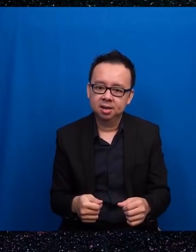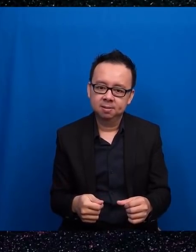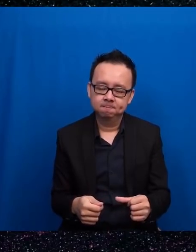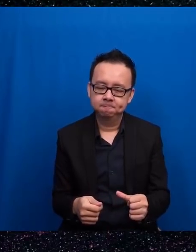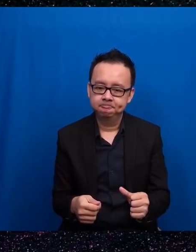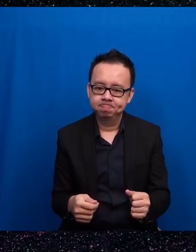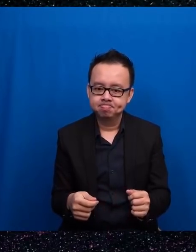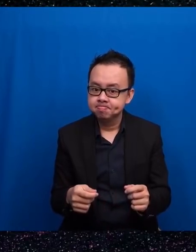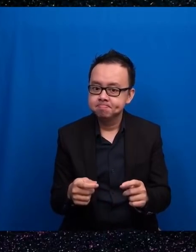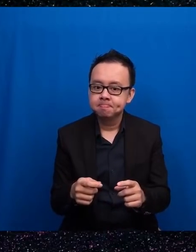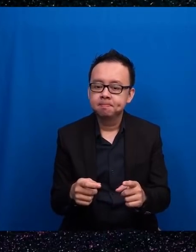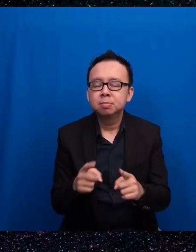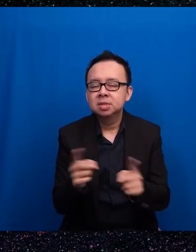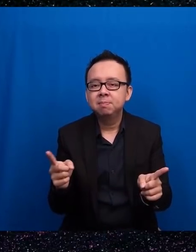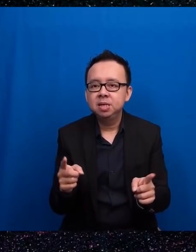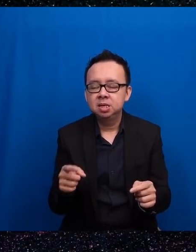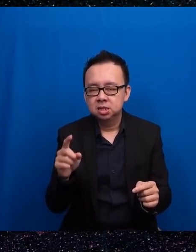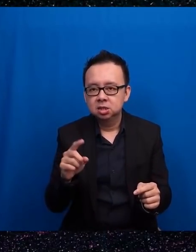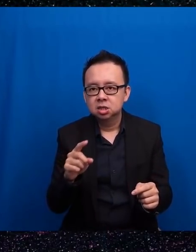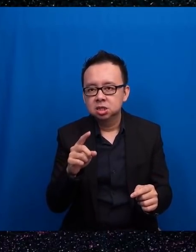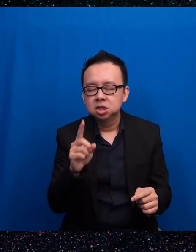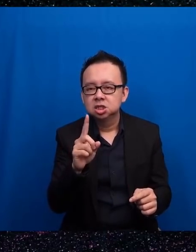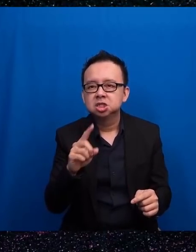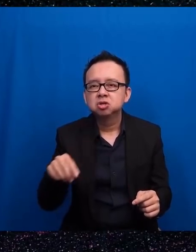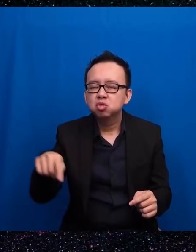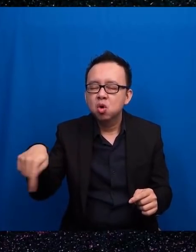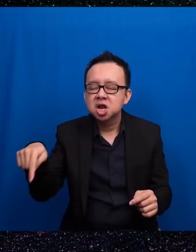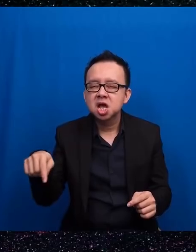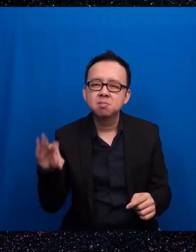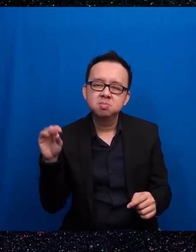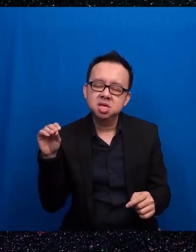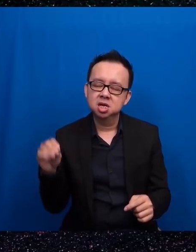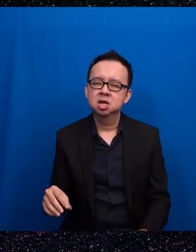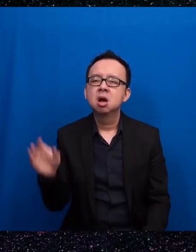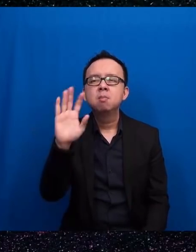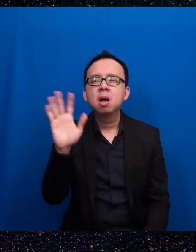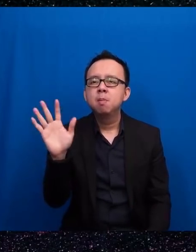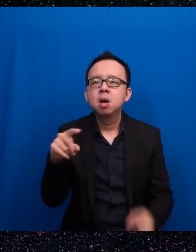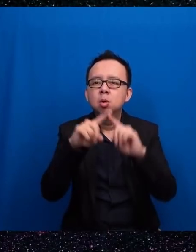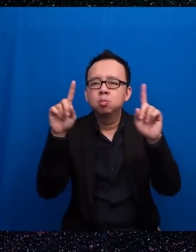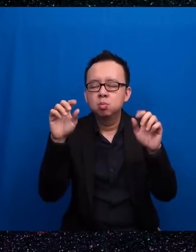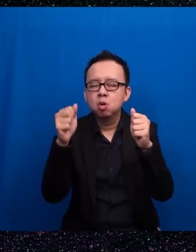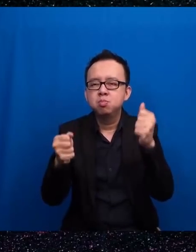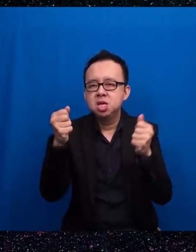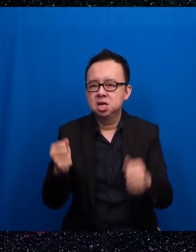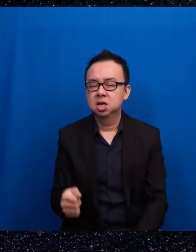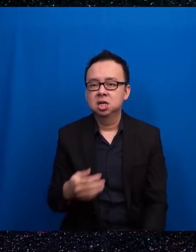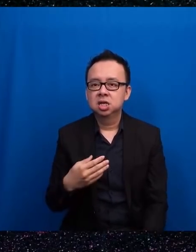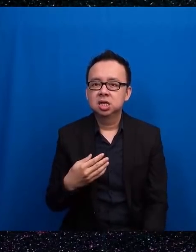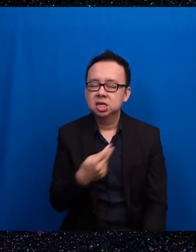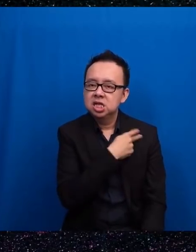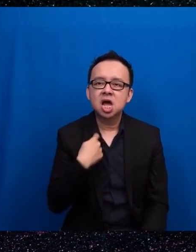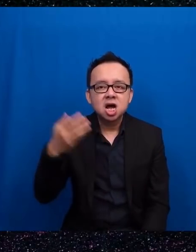diantarkan, satu keluarga pegang tangan dan berkata, bye mobil. Kita tahu itu bukan orang, kita tahu itu